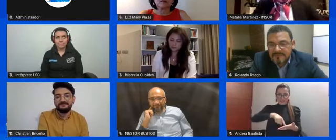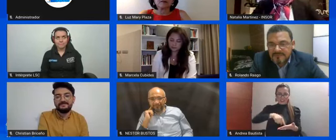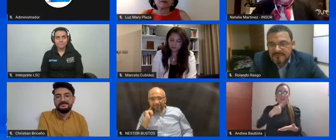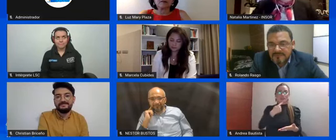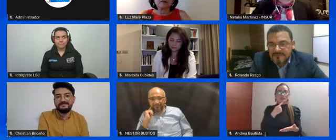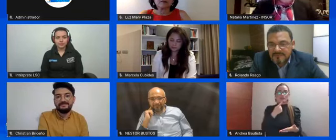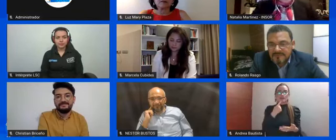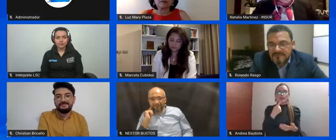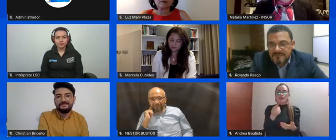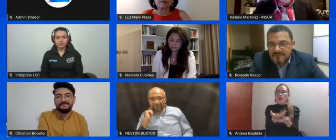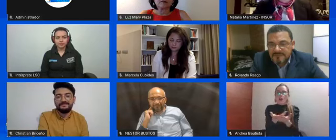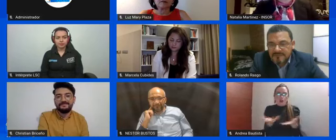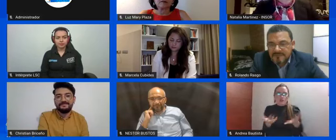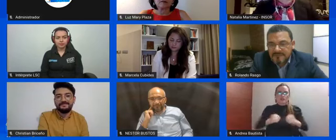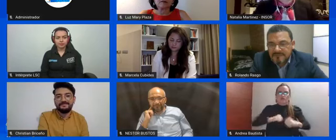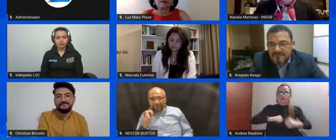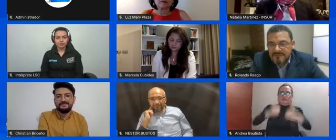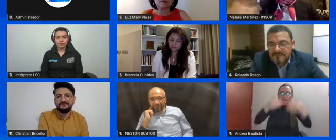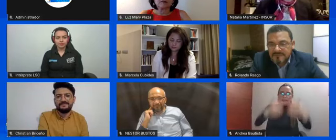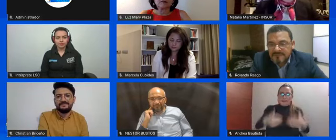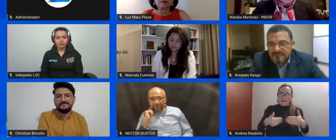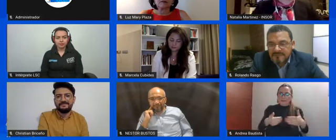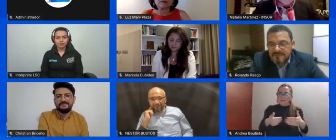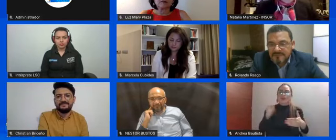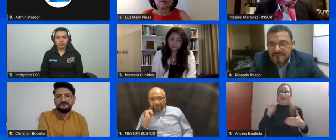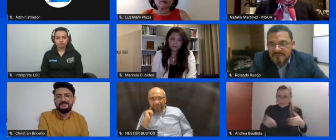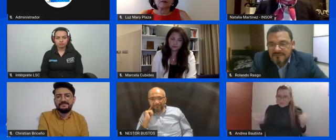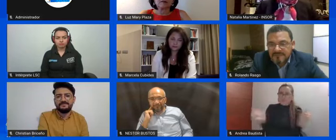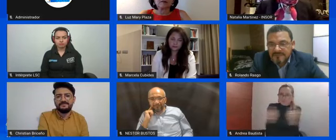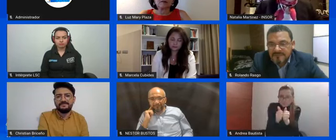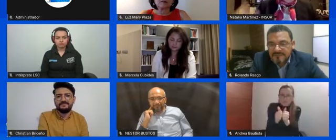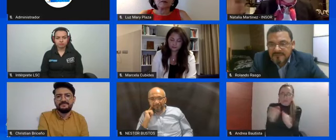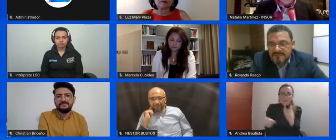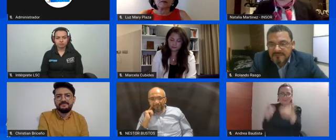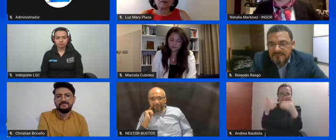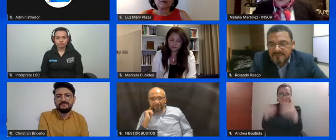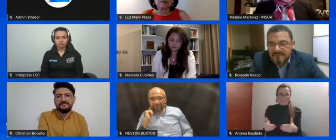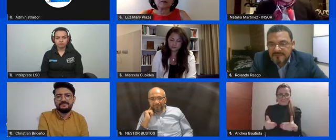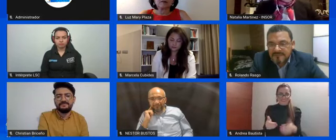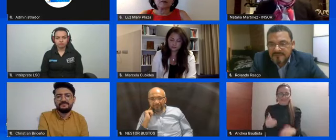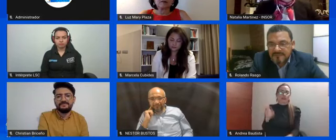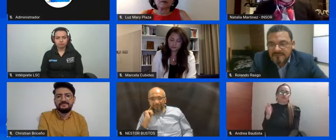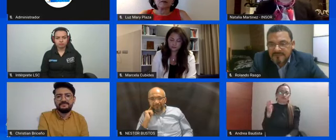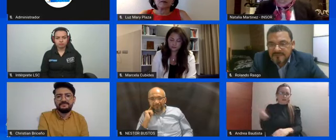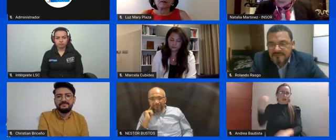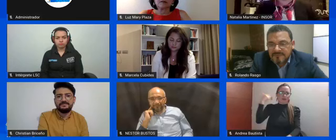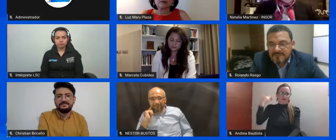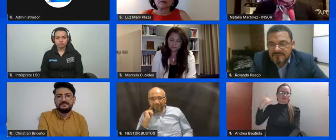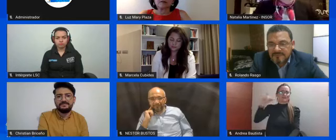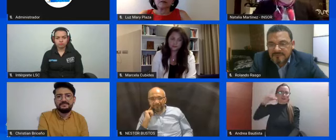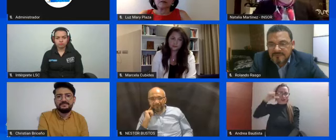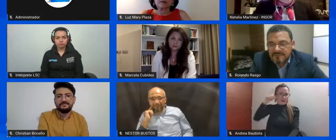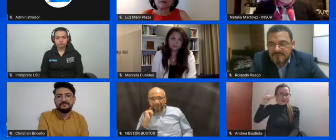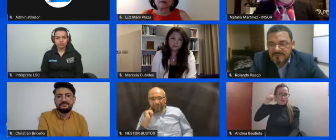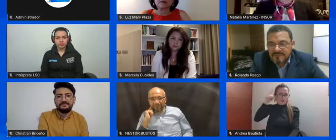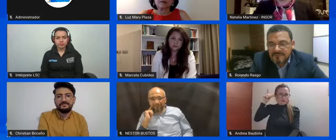Luz Mari ya tenía muy clara esa apuesta de reconocer las necesidades de la comunidad y articular el Instituto a la comunidad.